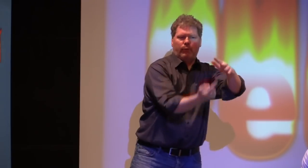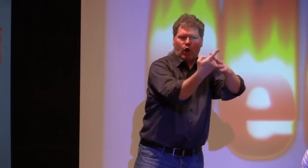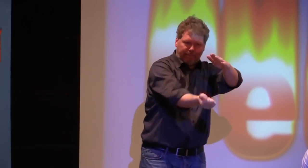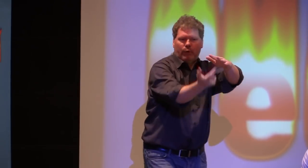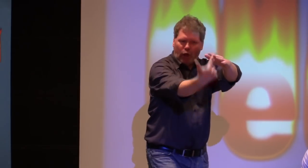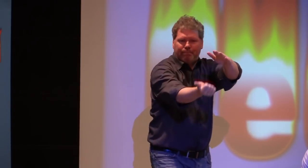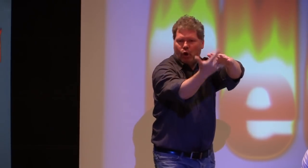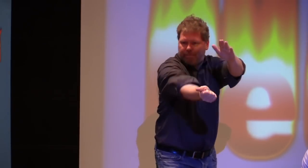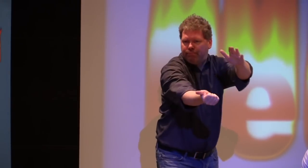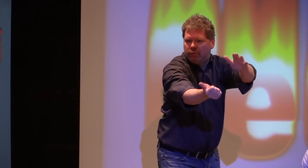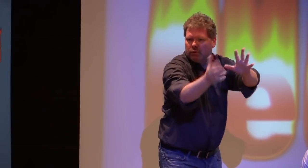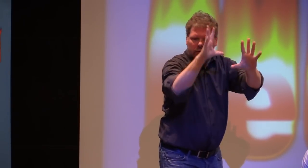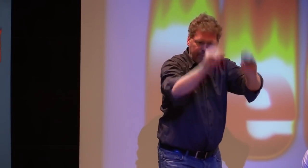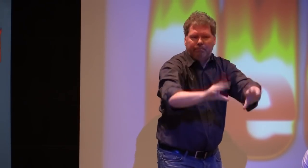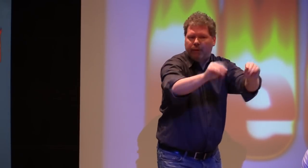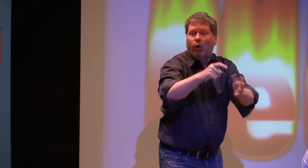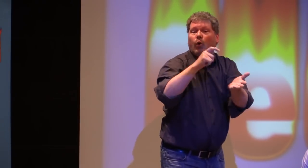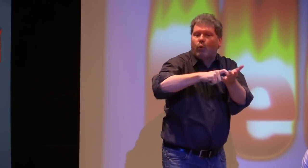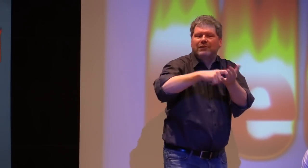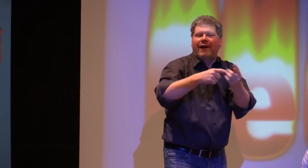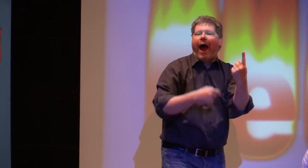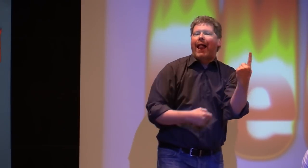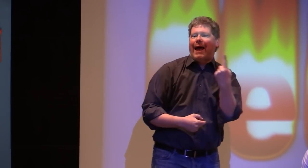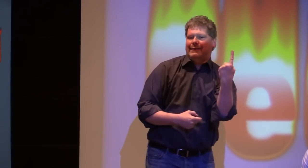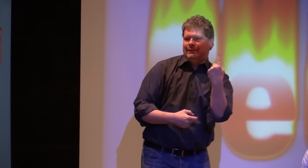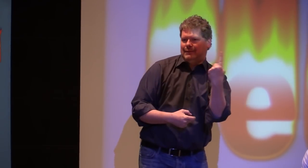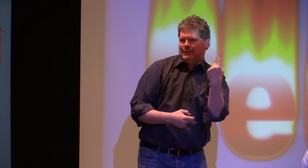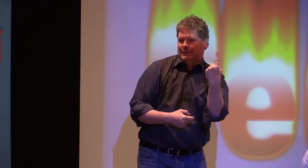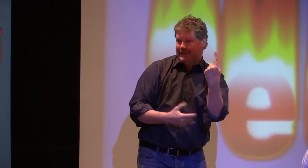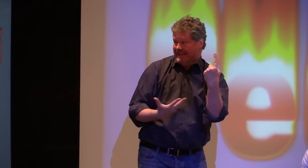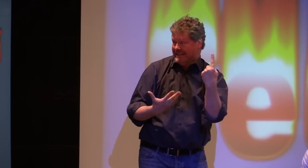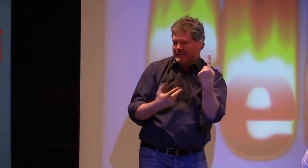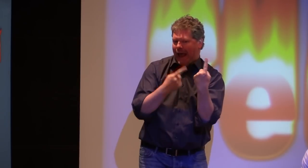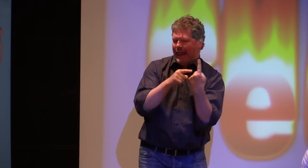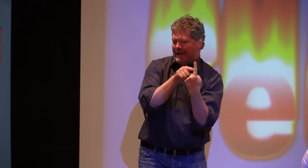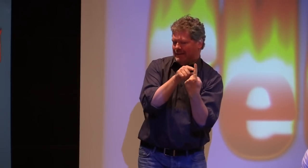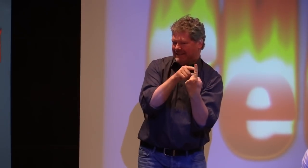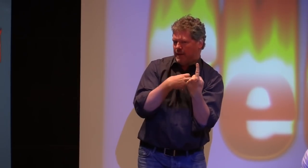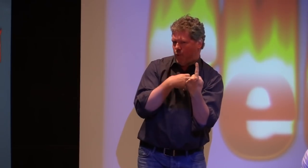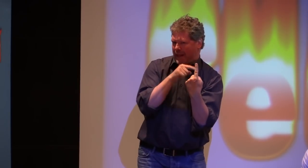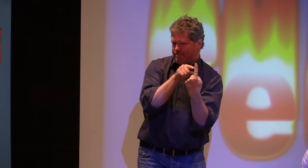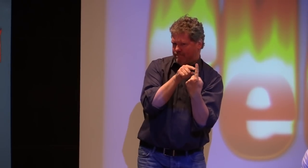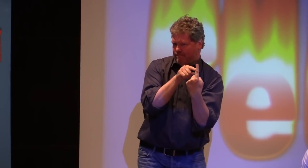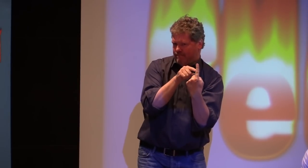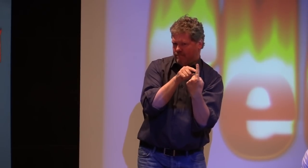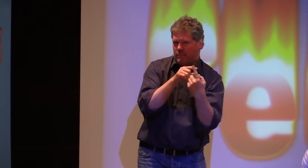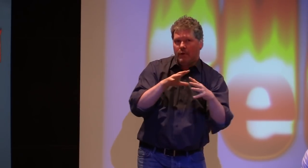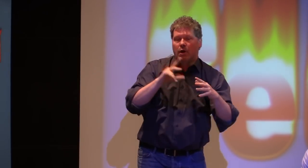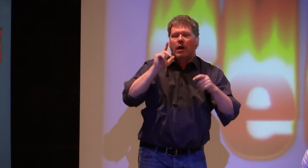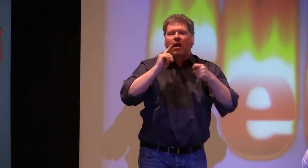dass die Beauftragten, also die Jugendbeauftragten, relativ schnell wieder von der Bildfläche verschwunden sind, weil sie auch allein auf weiter Flur